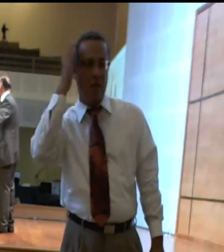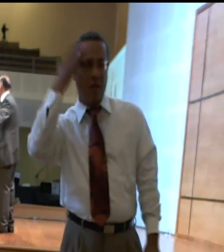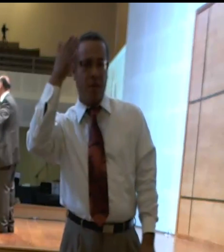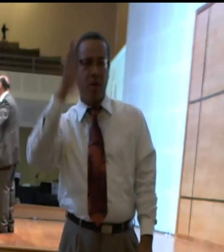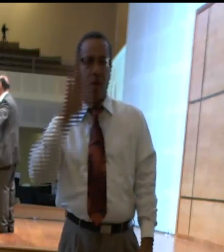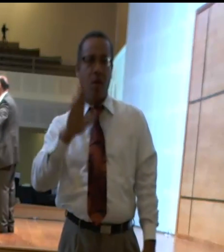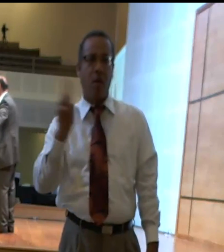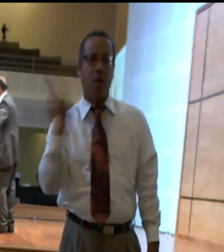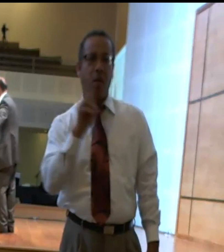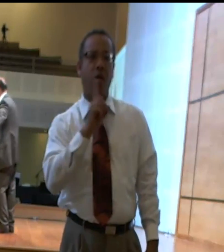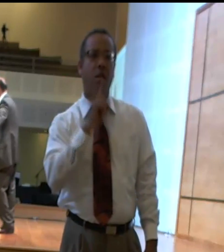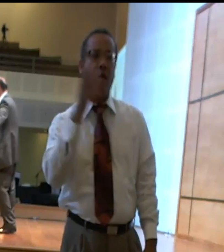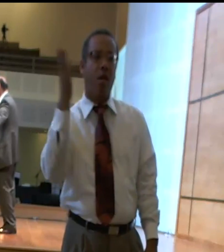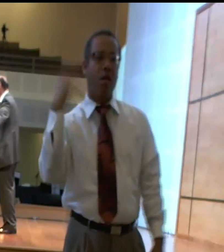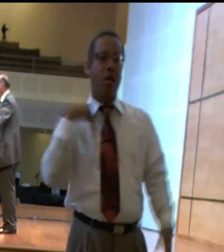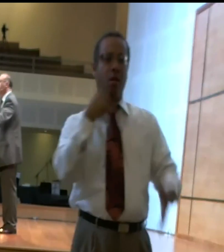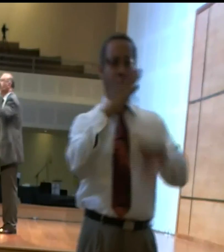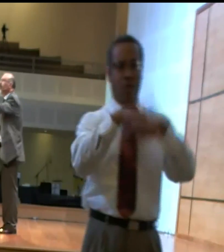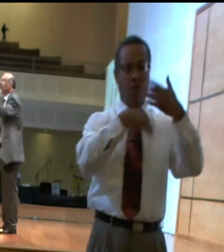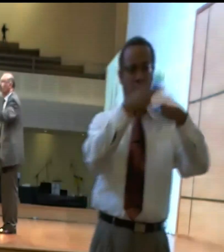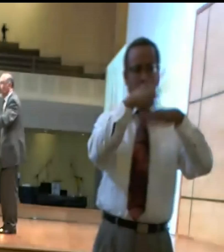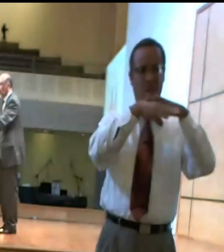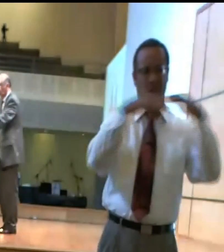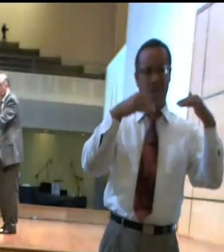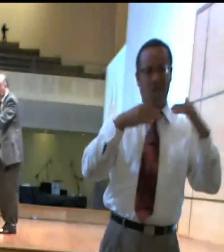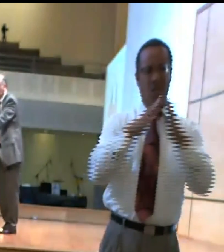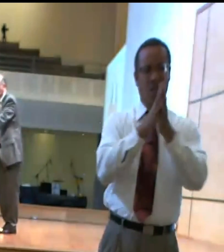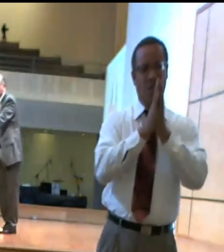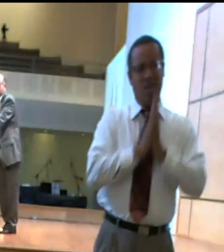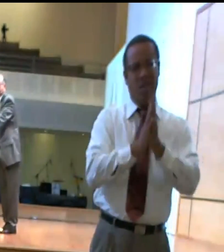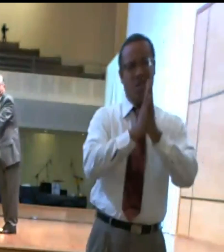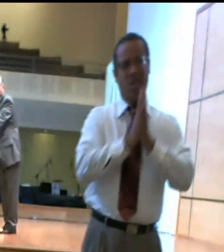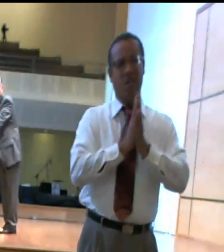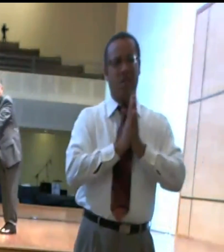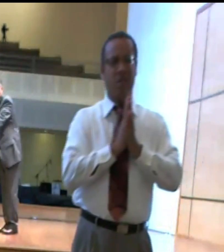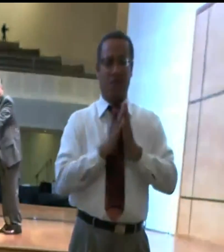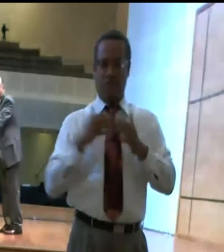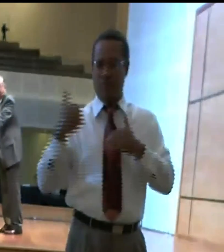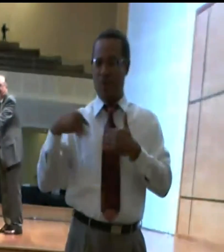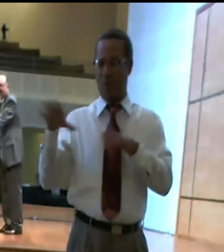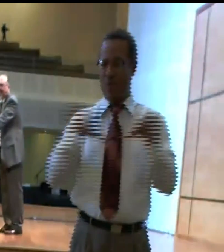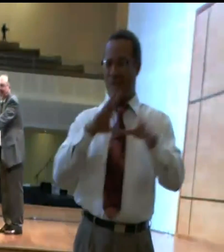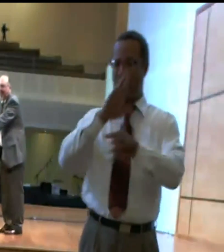¿Dónde estabas tú cuando yo fundaba la tierra? Yo te pedí consejo a ti para hacer el universo.